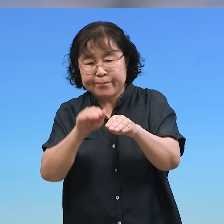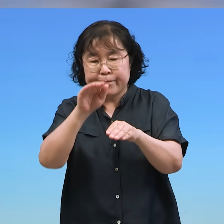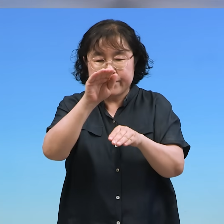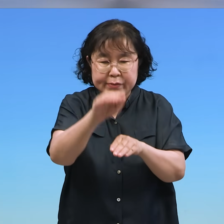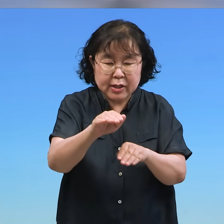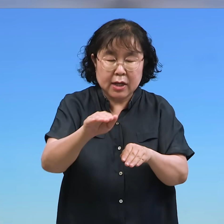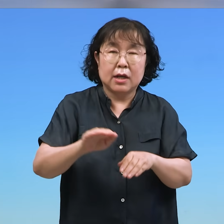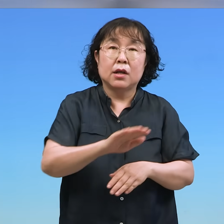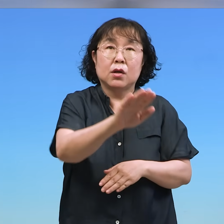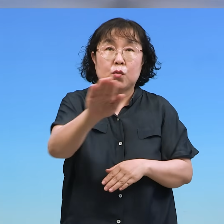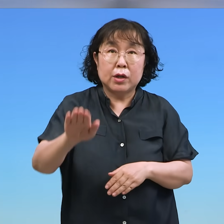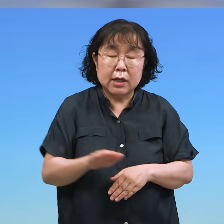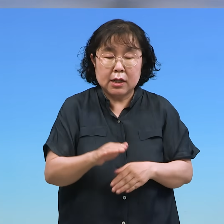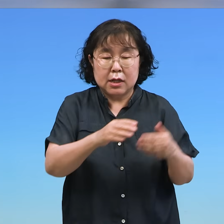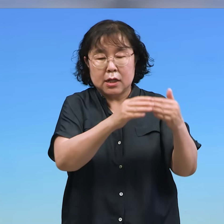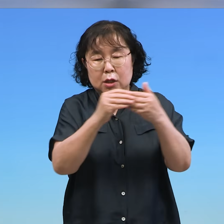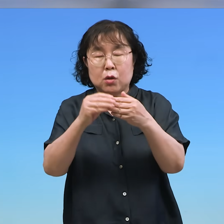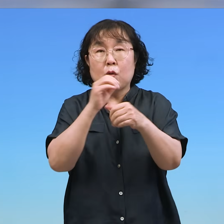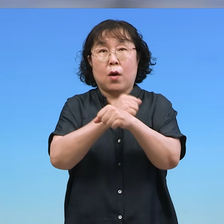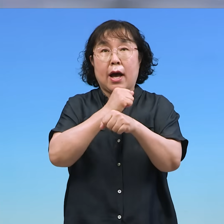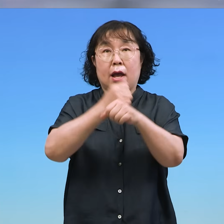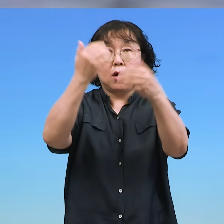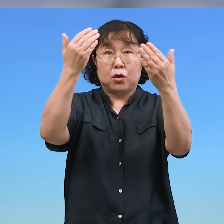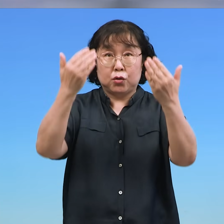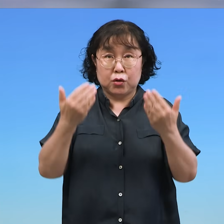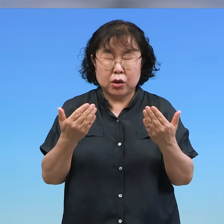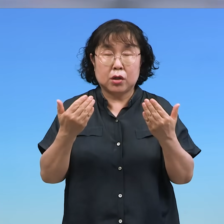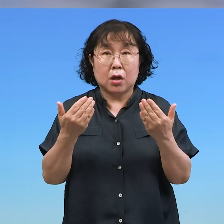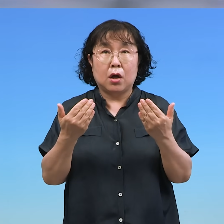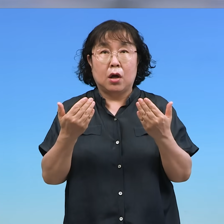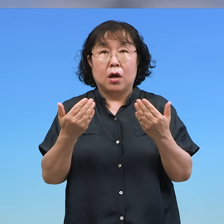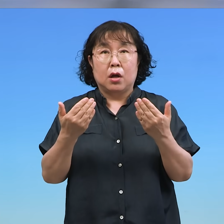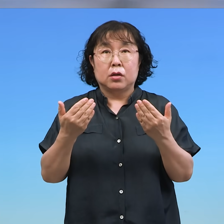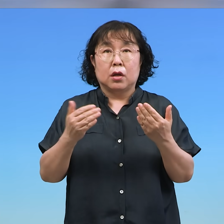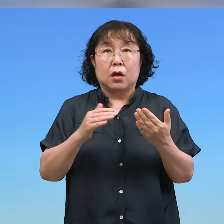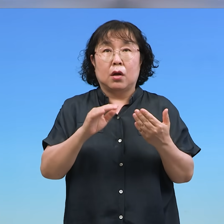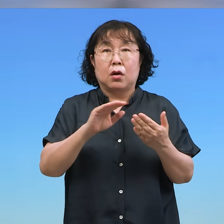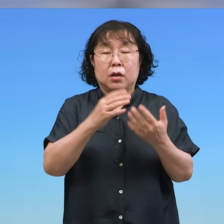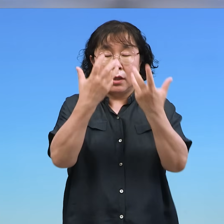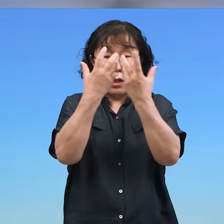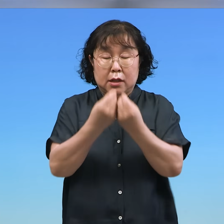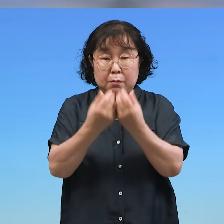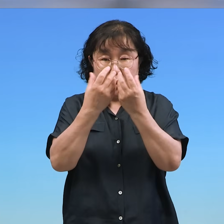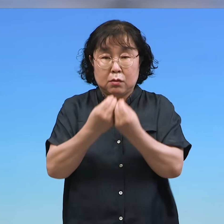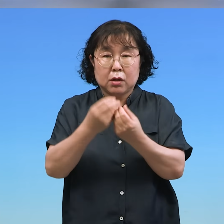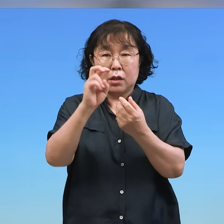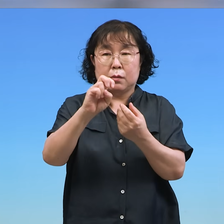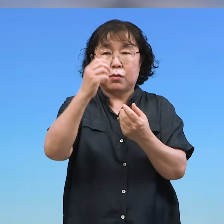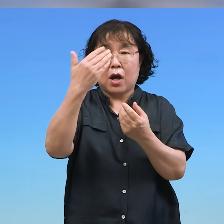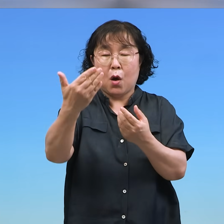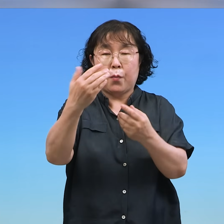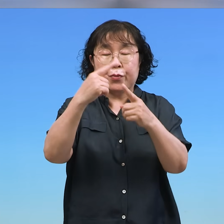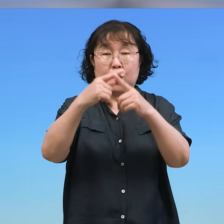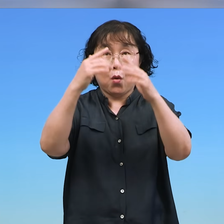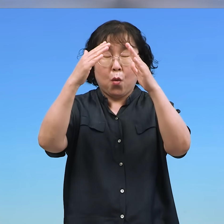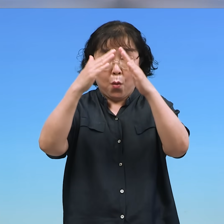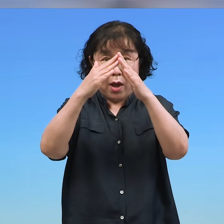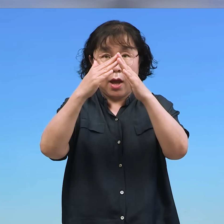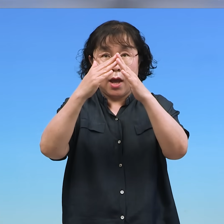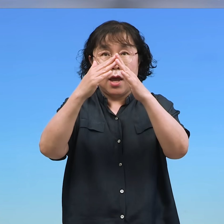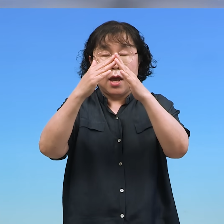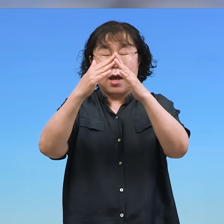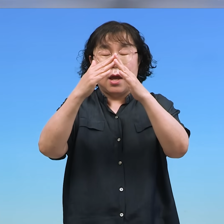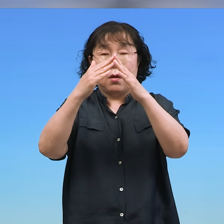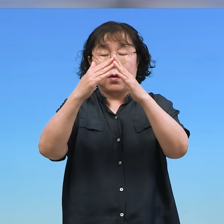예를 들면은 저희가 이제 29교회로 이제 분립을 하게 되고, 또 집 앞에 있는 작은 교회로 가시게 하고,